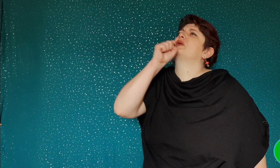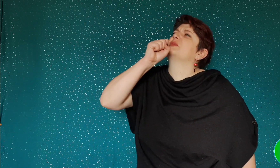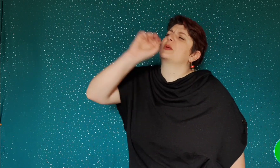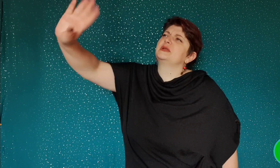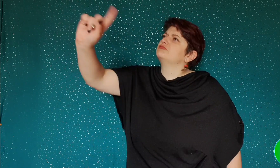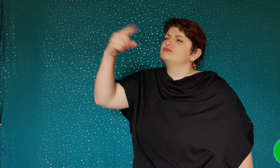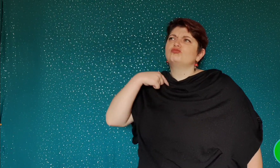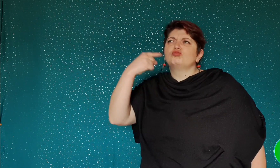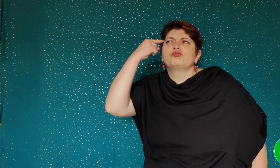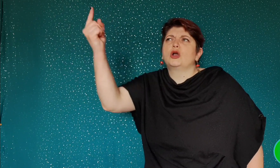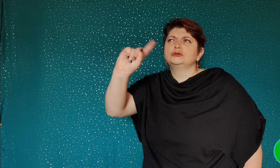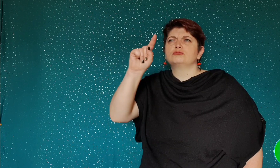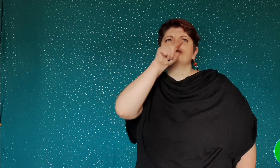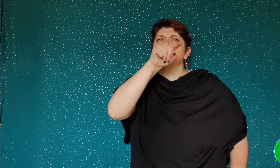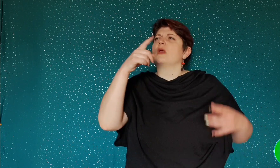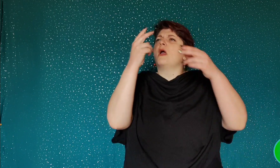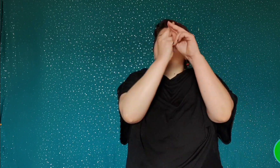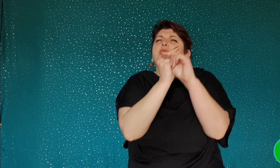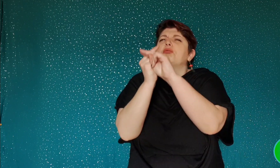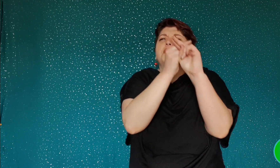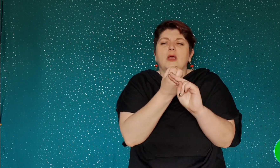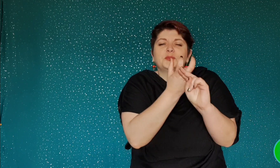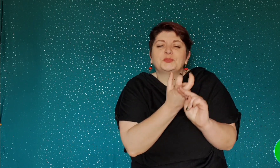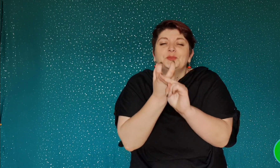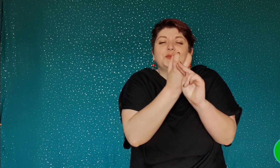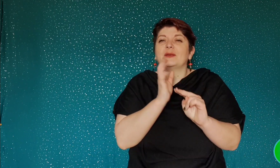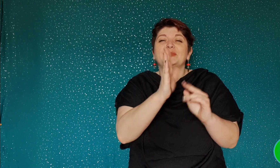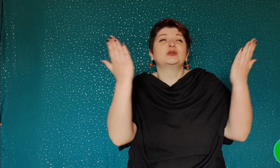C'était sans doute simplement des lucioles, grand-père, dit Louis.